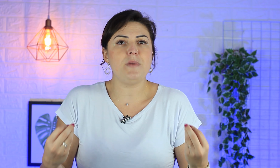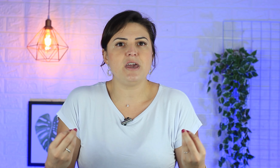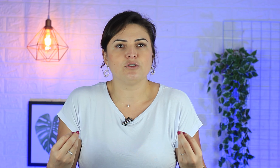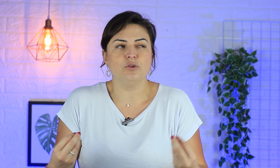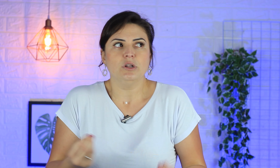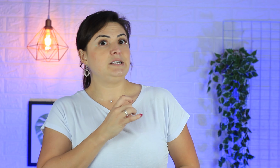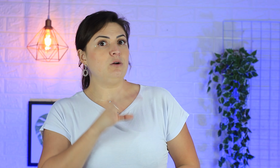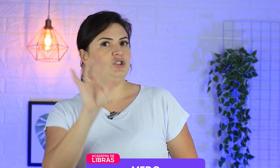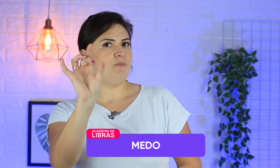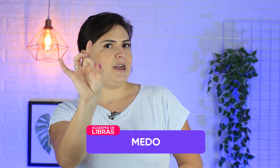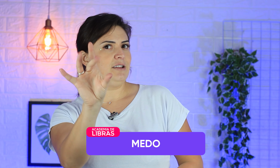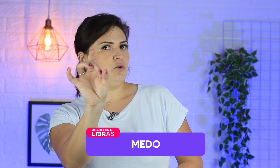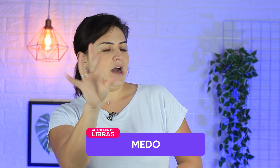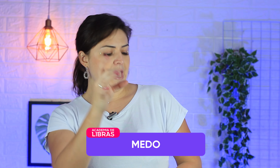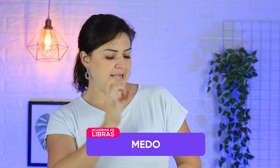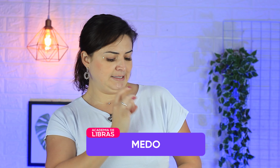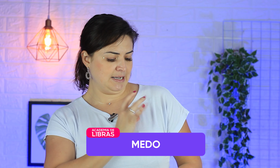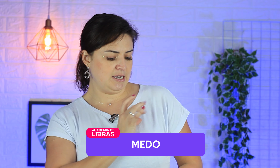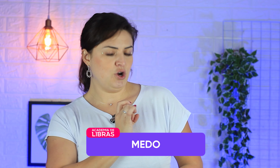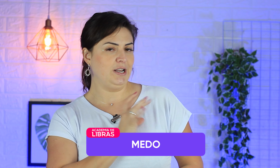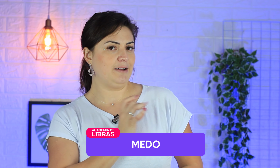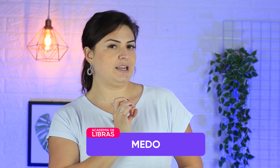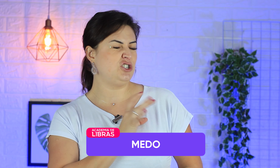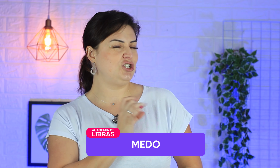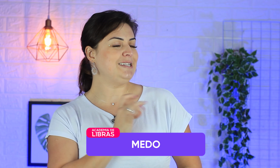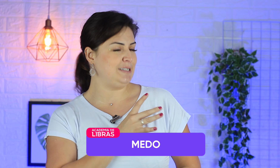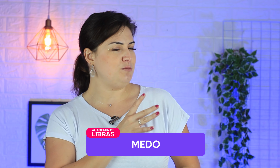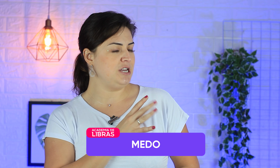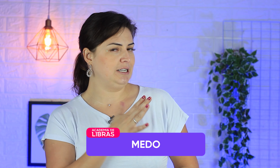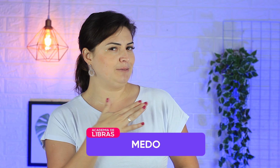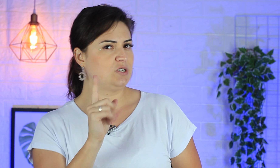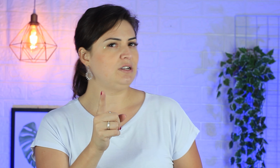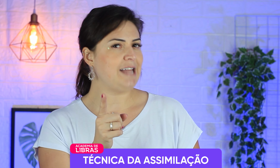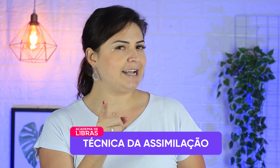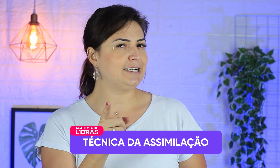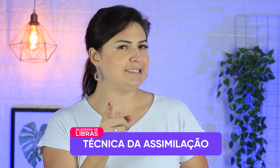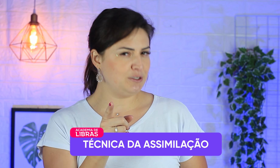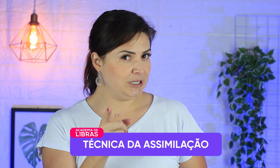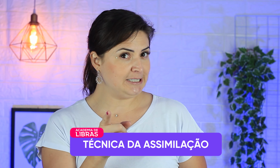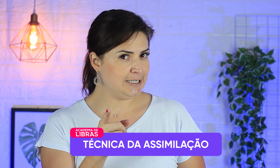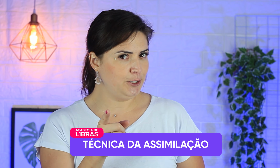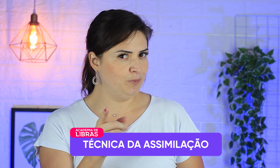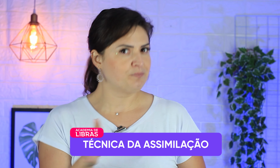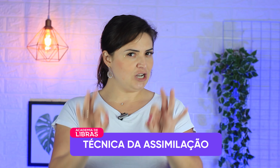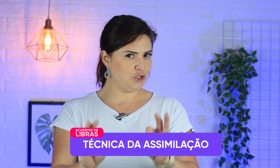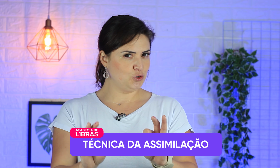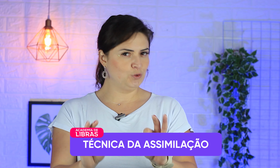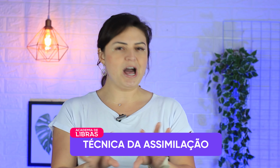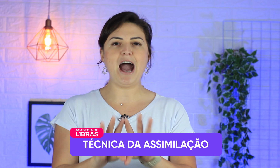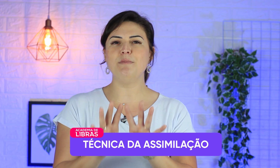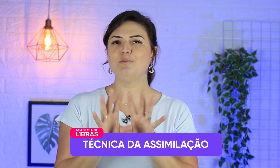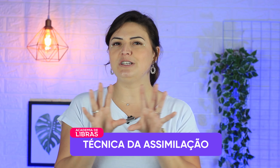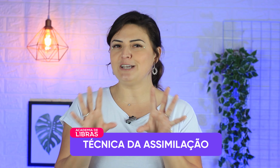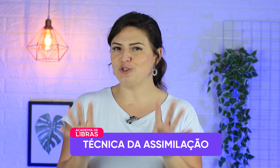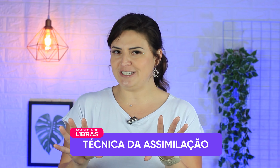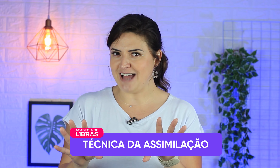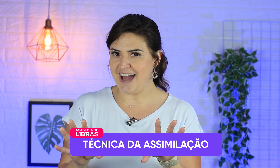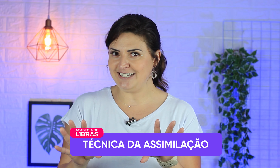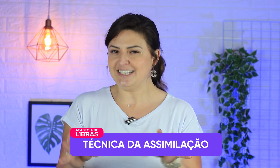medo. Sinal de medo é esse aqui, olha. Que a gente assimila usando a técnica da assimilação que te ajuda a memorizar os sinais.